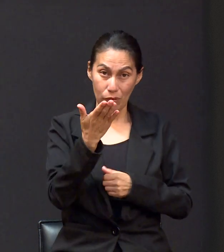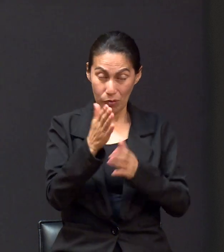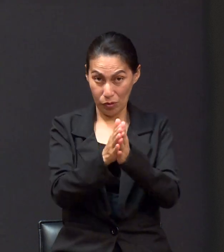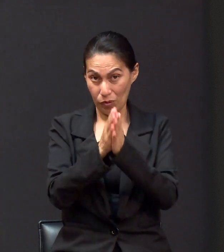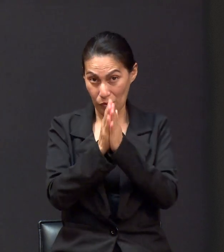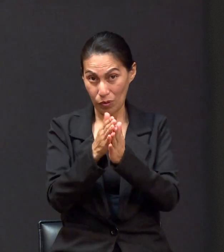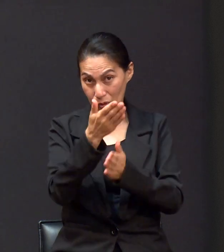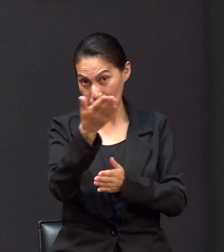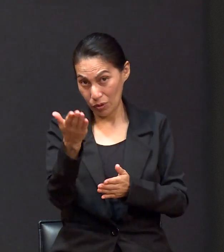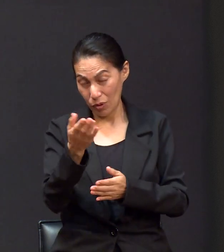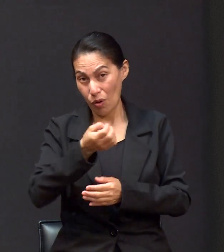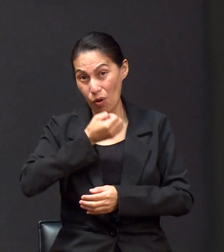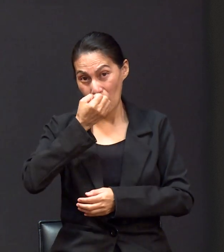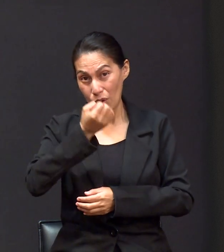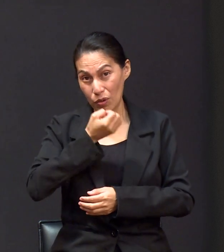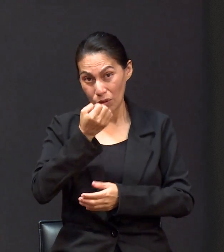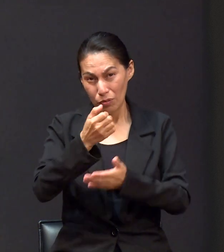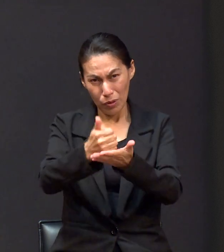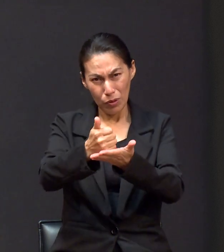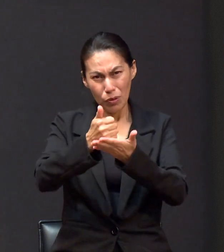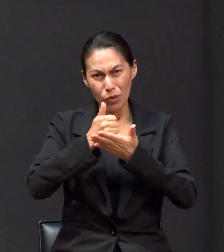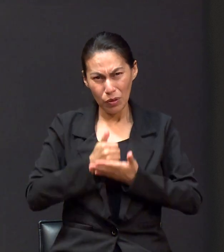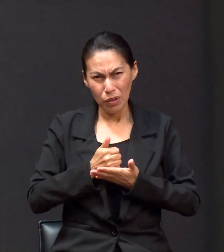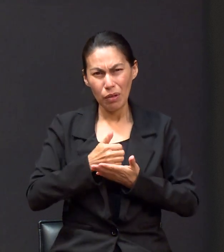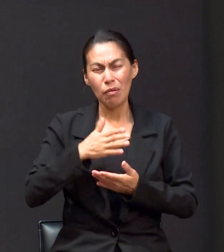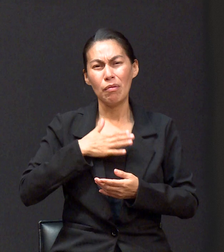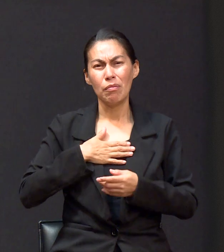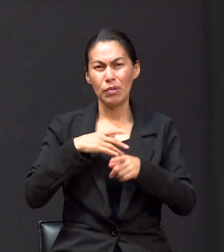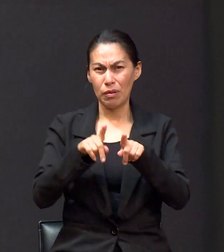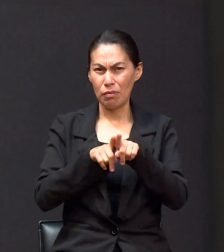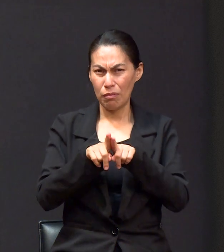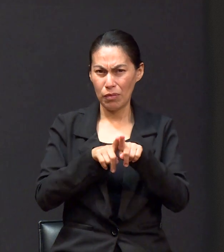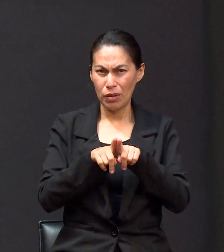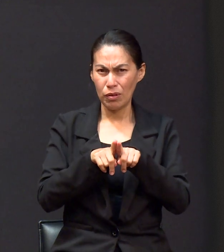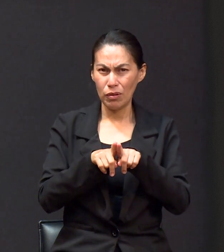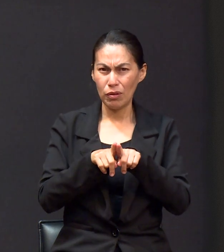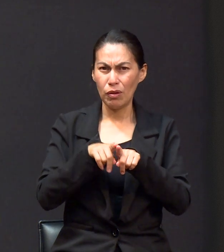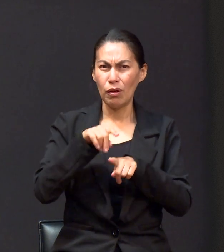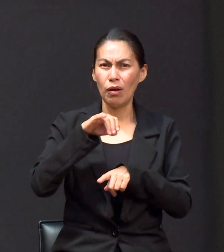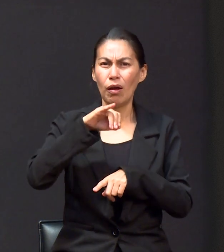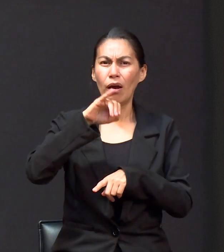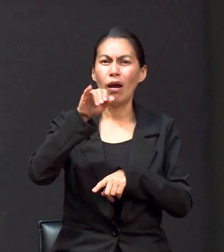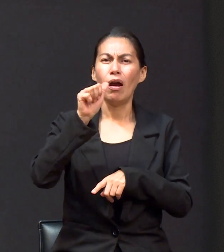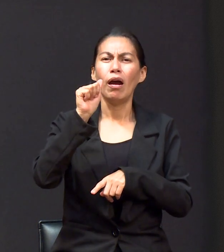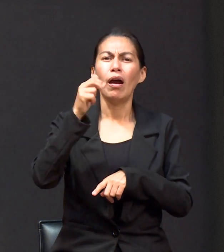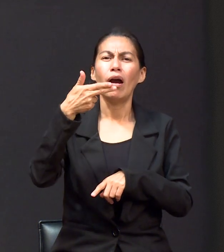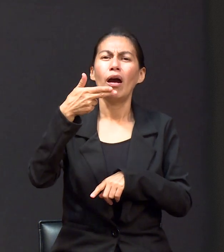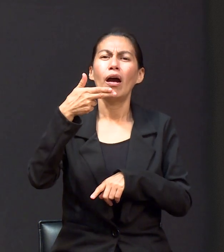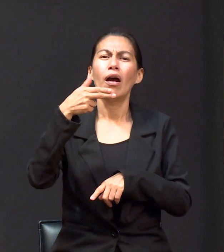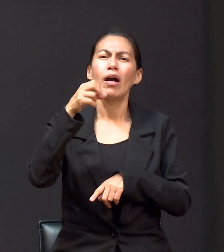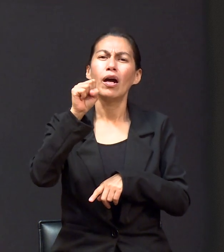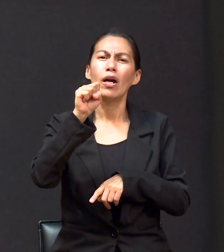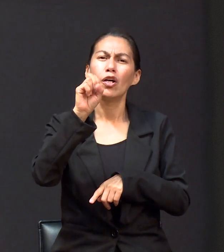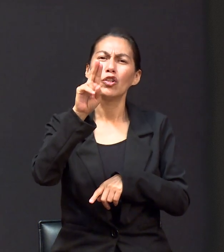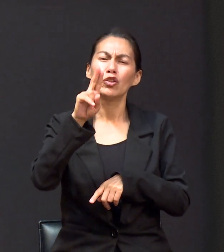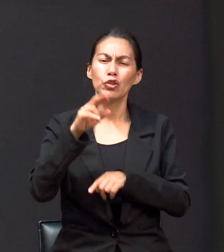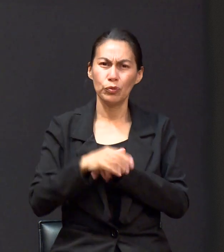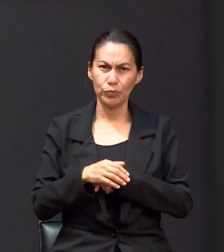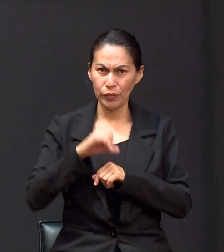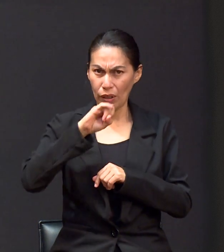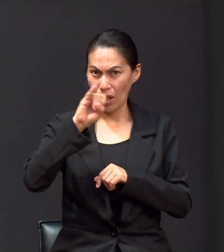yo amén. les pido en sus oraciones que me ayuden a orar por mi hermano Hashub, al que quiero volver a